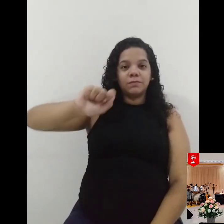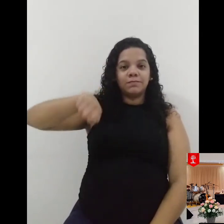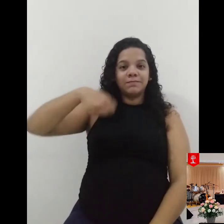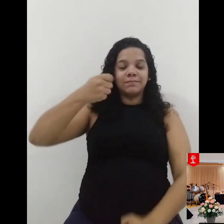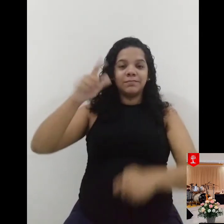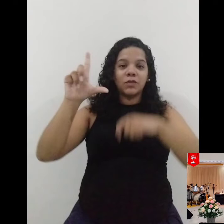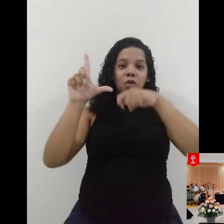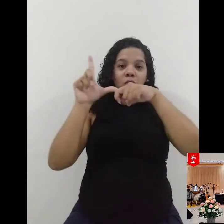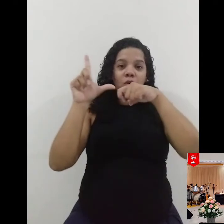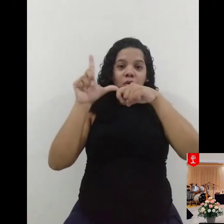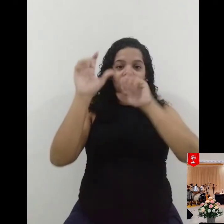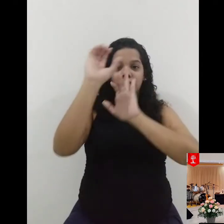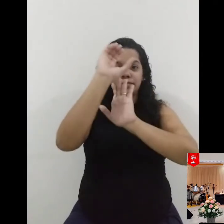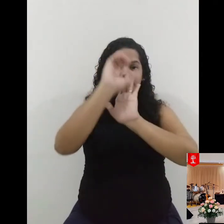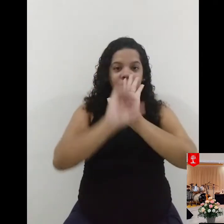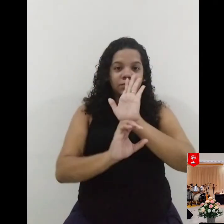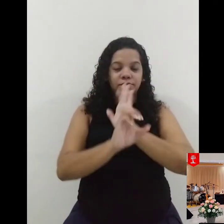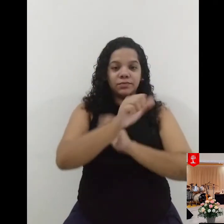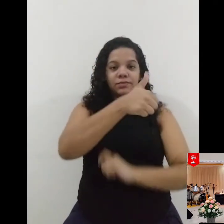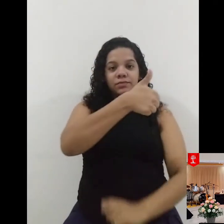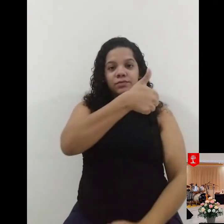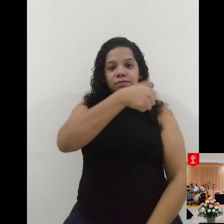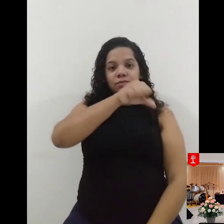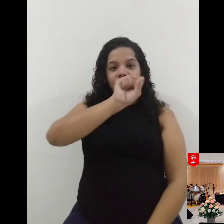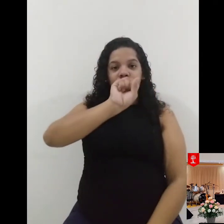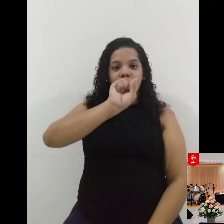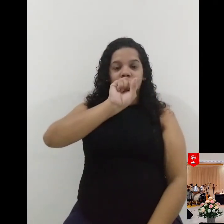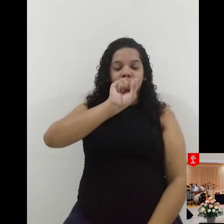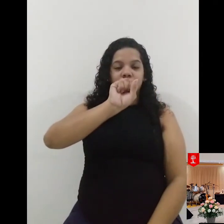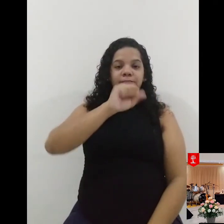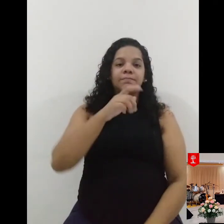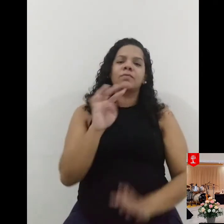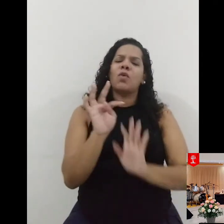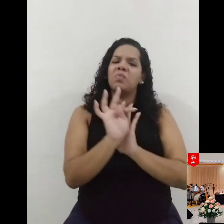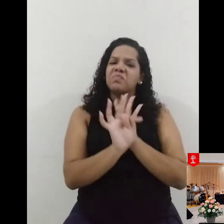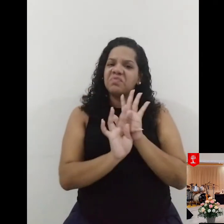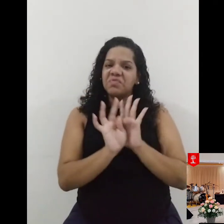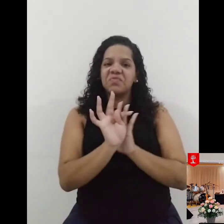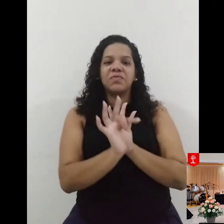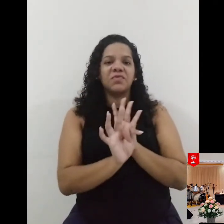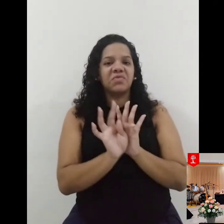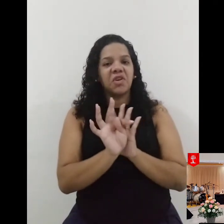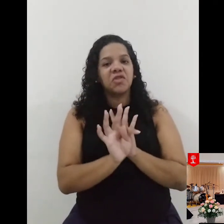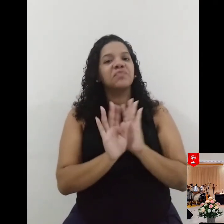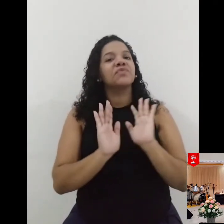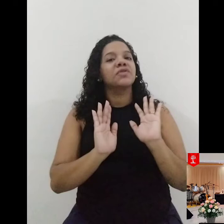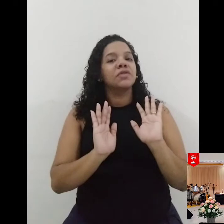nós gostaríamos de pensar nessa noite,